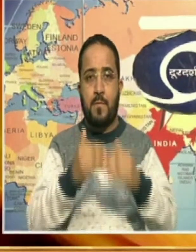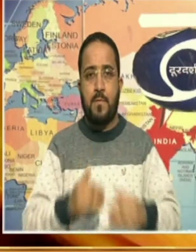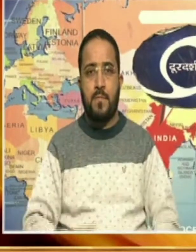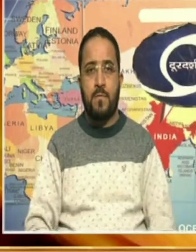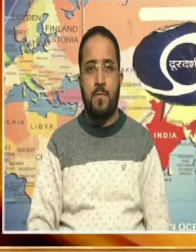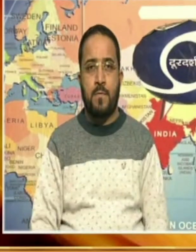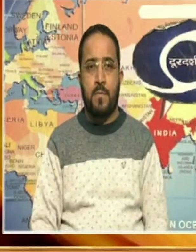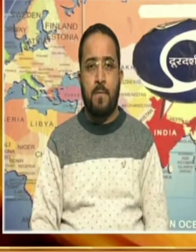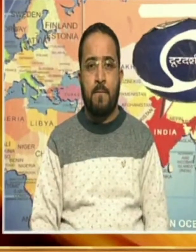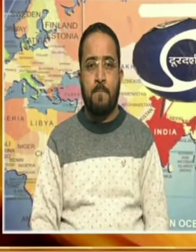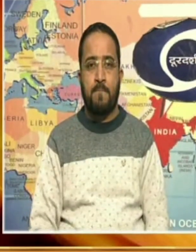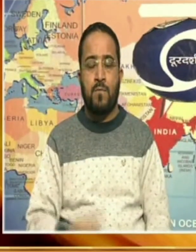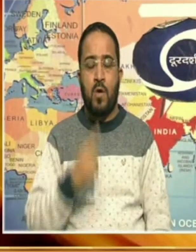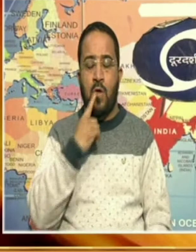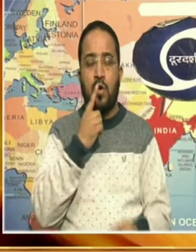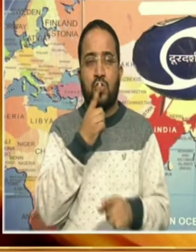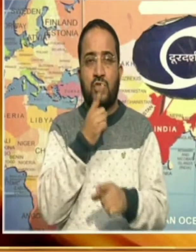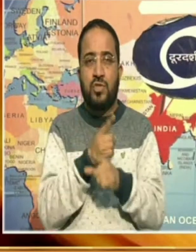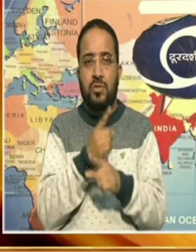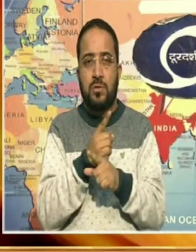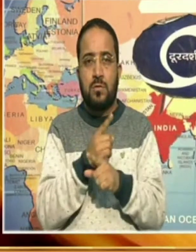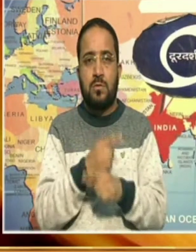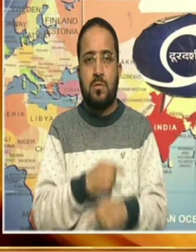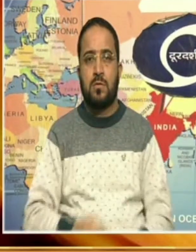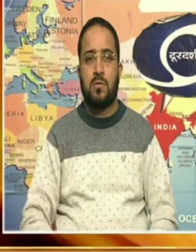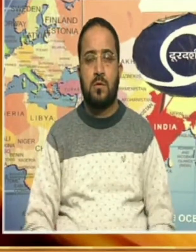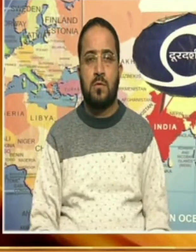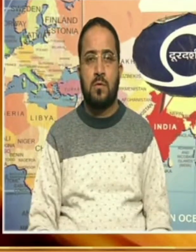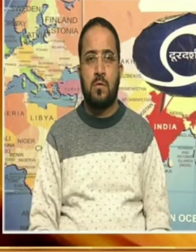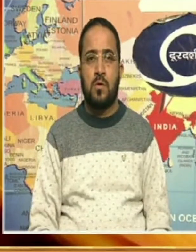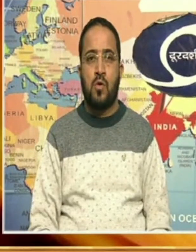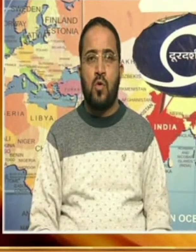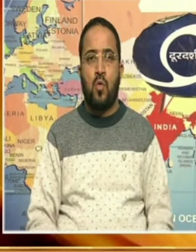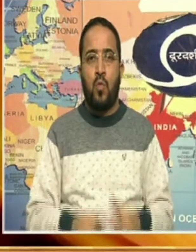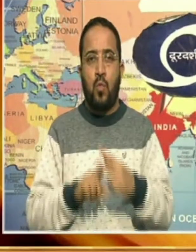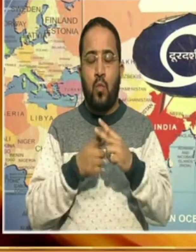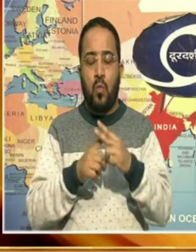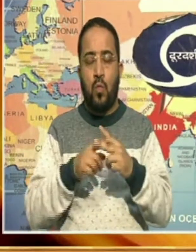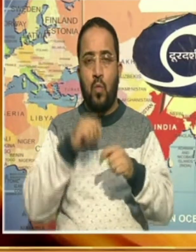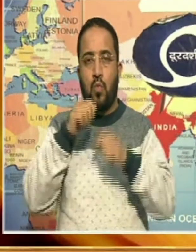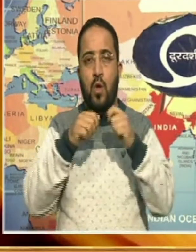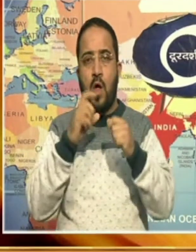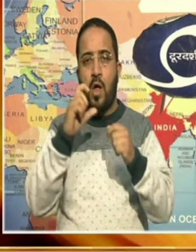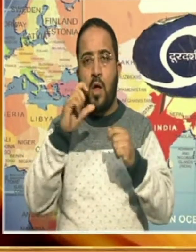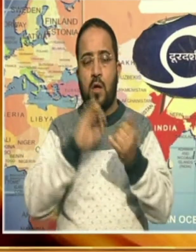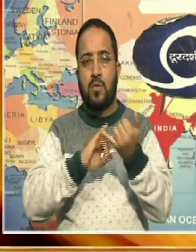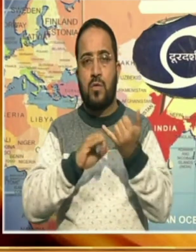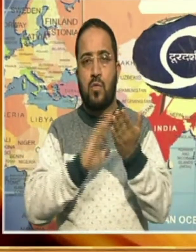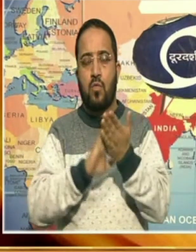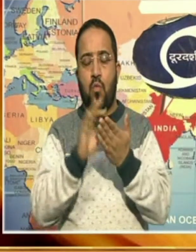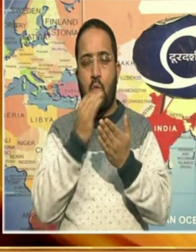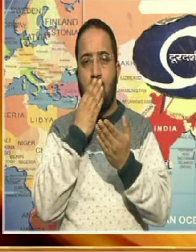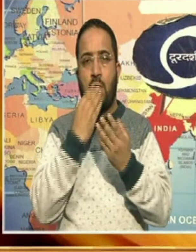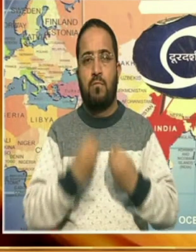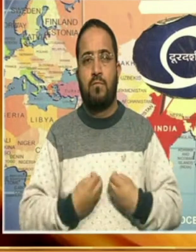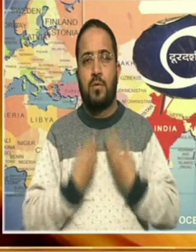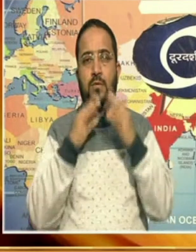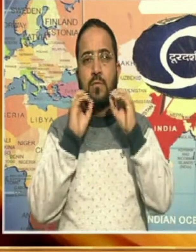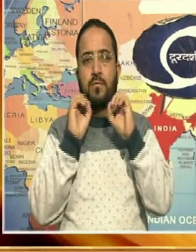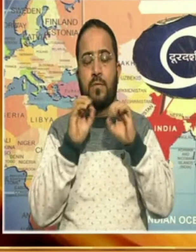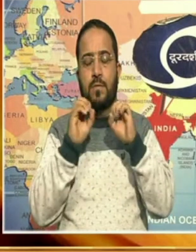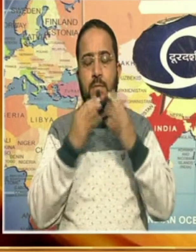اساتذہ اور ریسرچ سکولرز کو مبارک بات دی